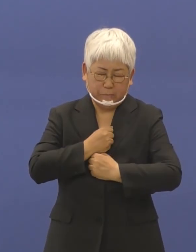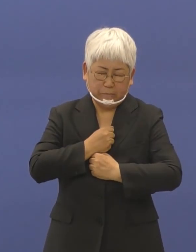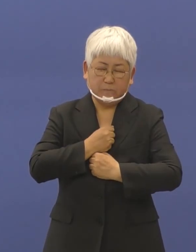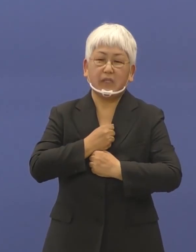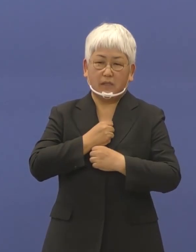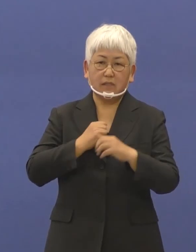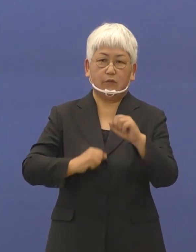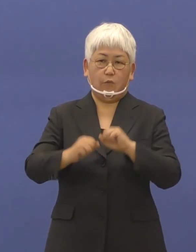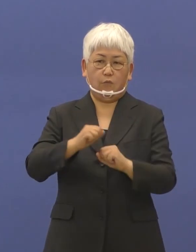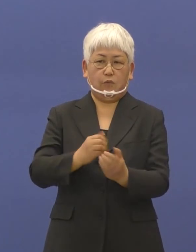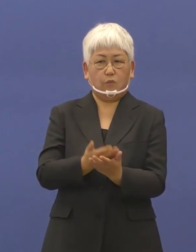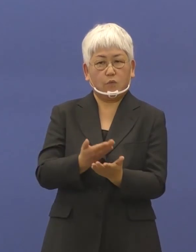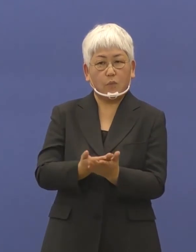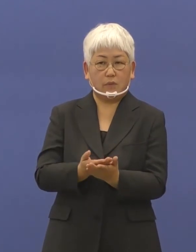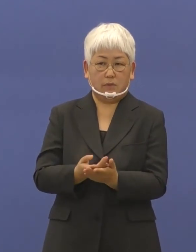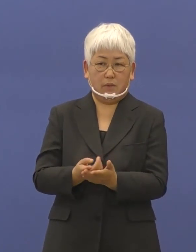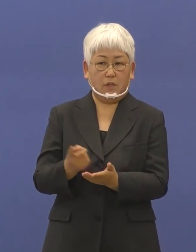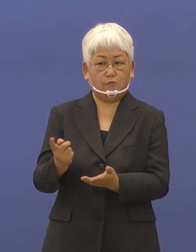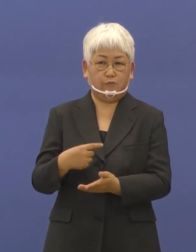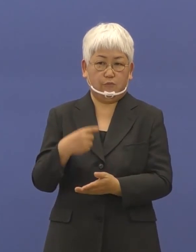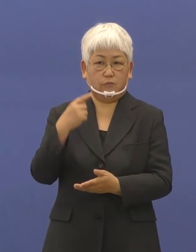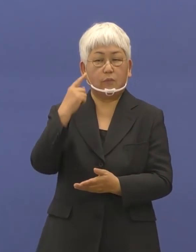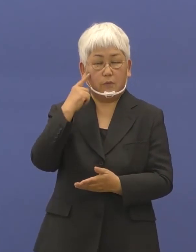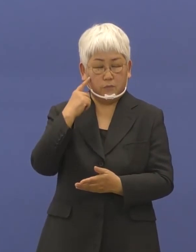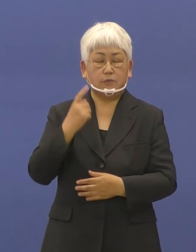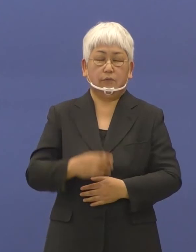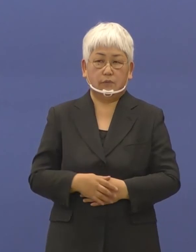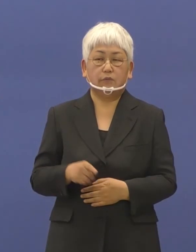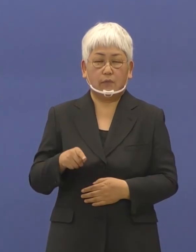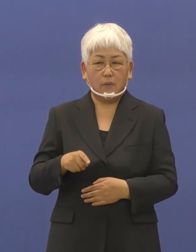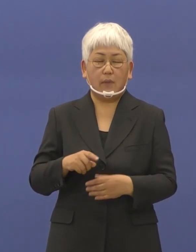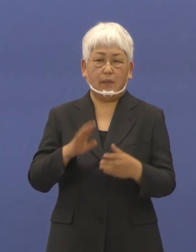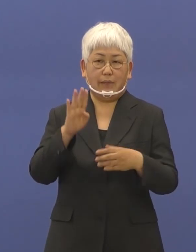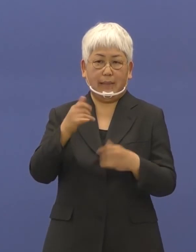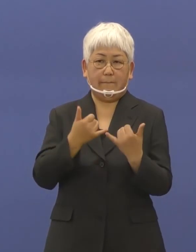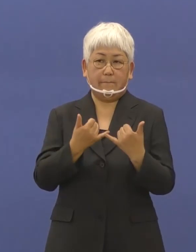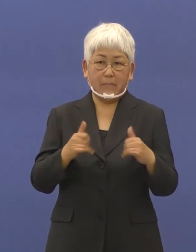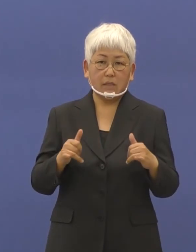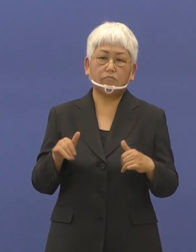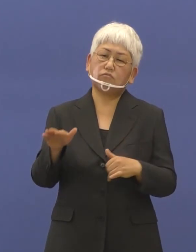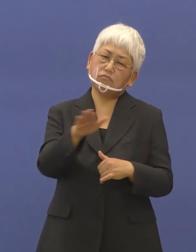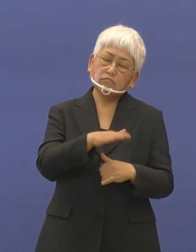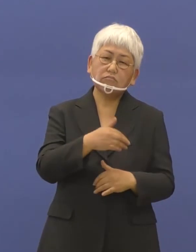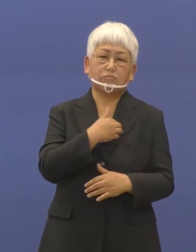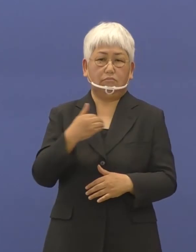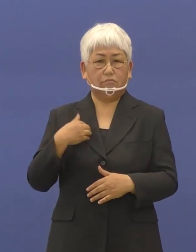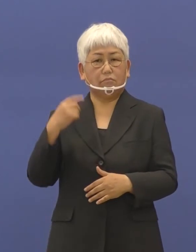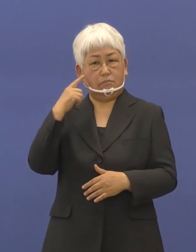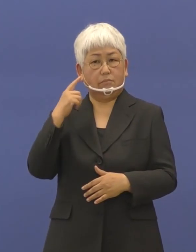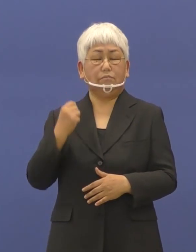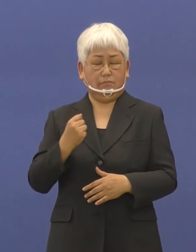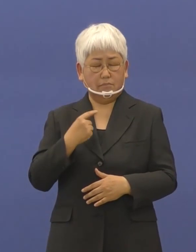して、そういったことは岩手県民であればできるとは思うんですけれども、